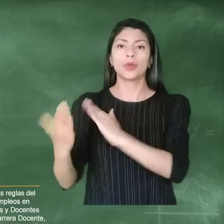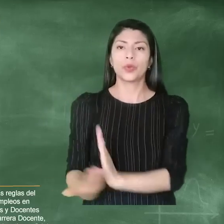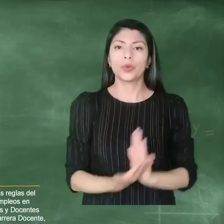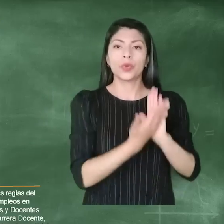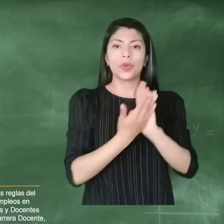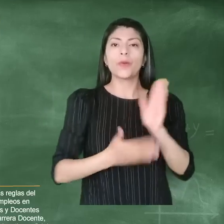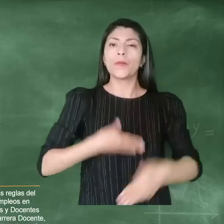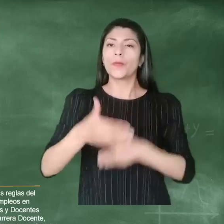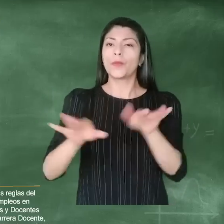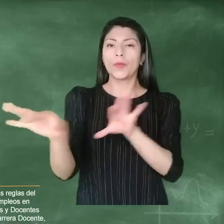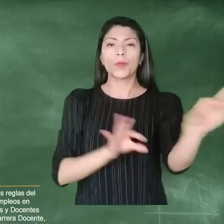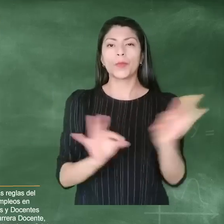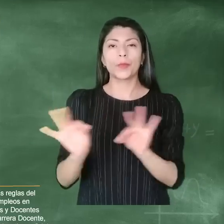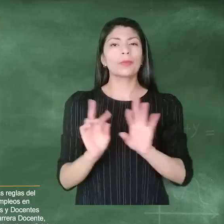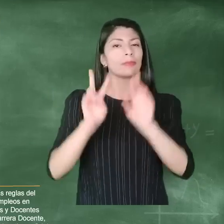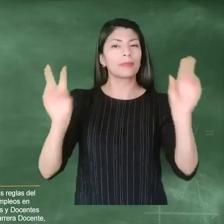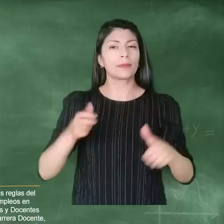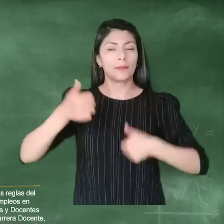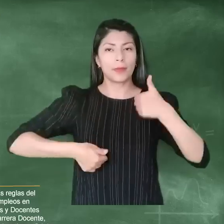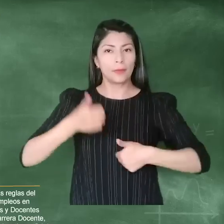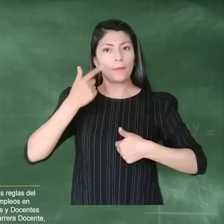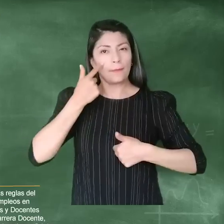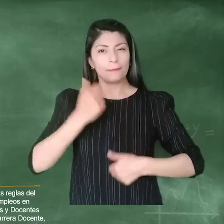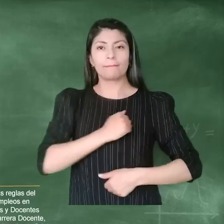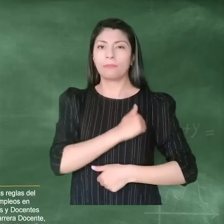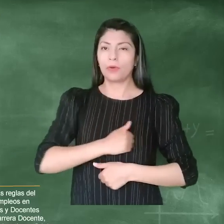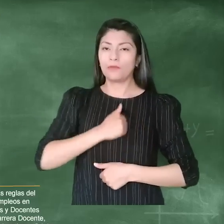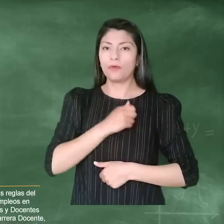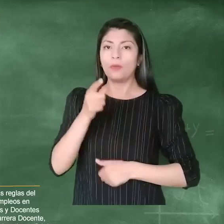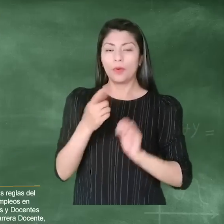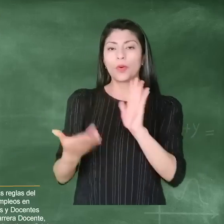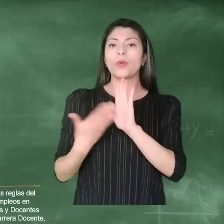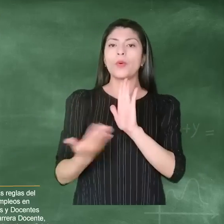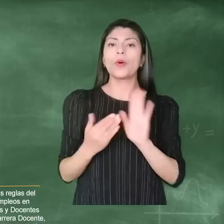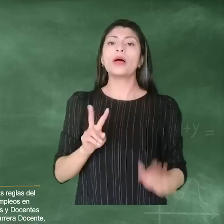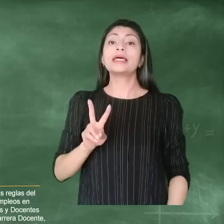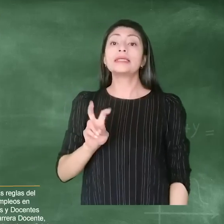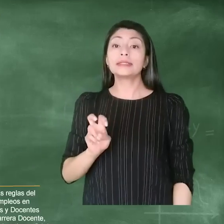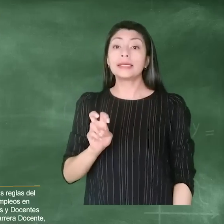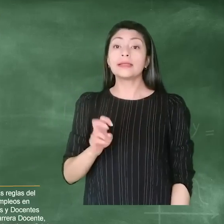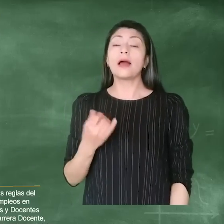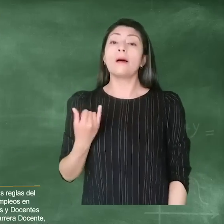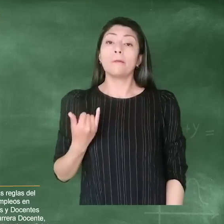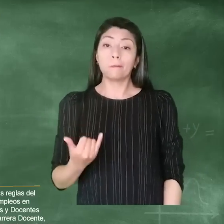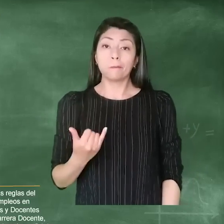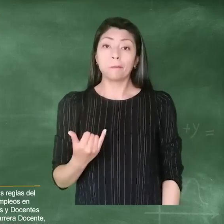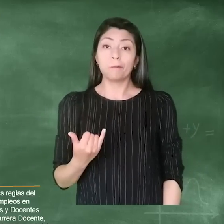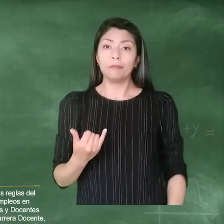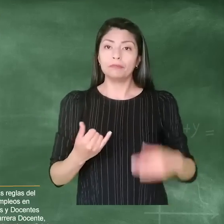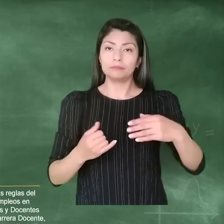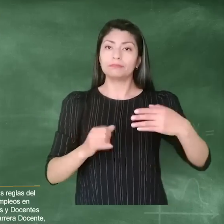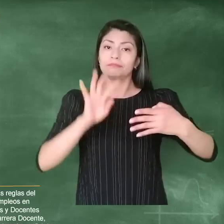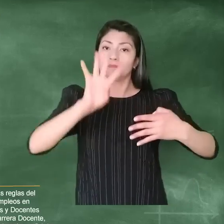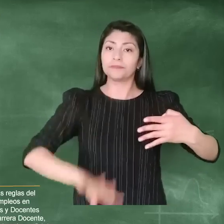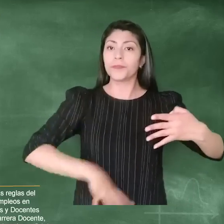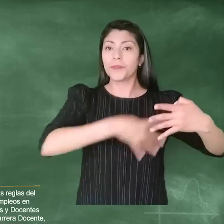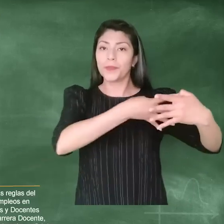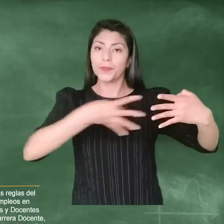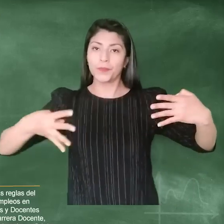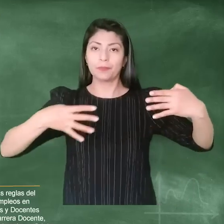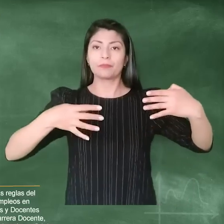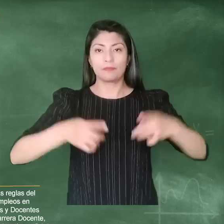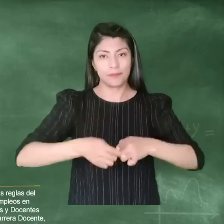convocan para este proceso de selección son los siguientes. Por favor remitirse a la página 7 del documento